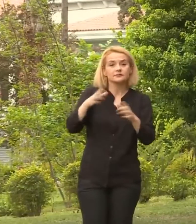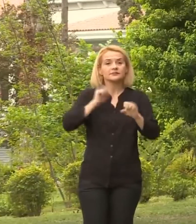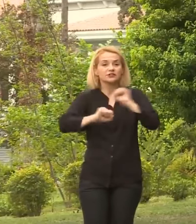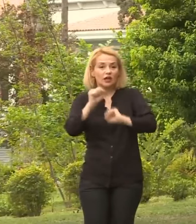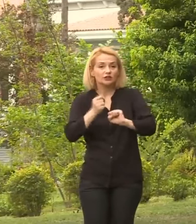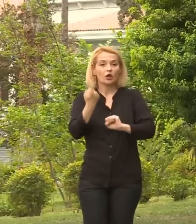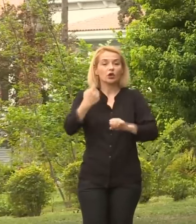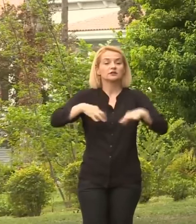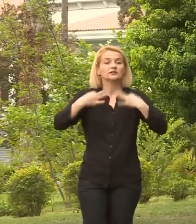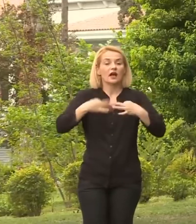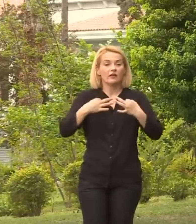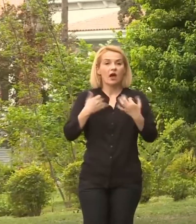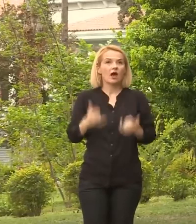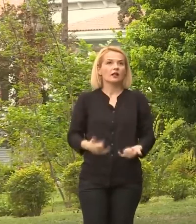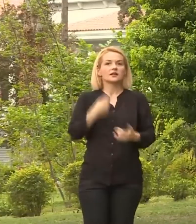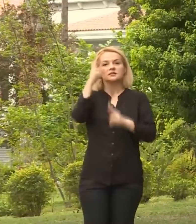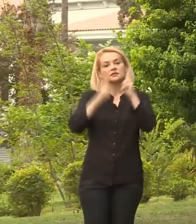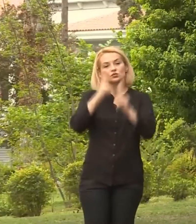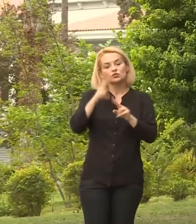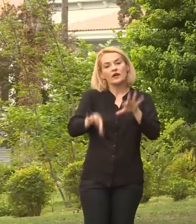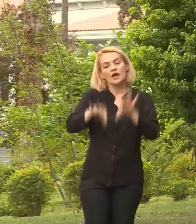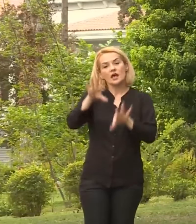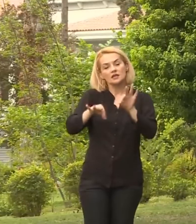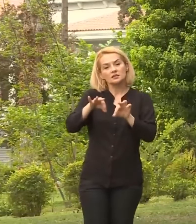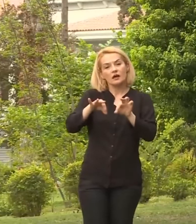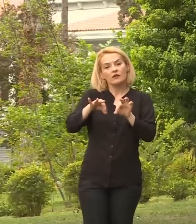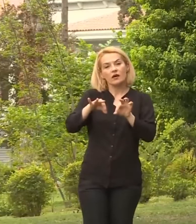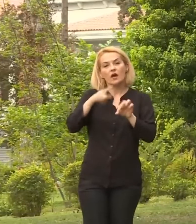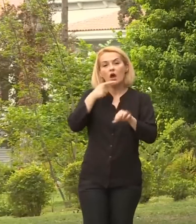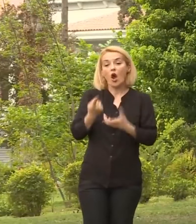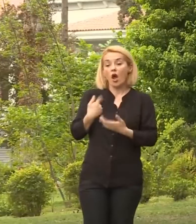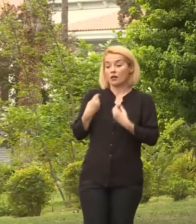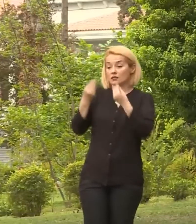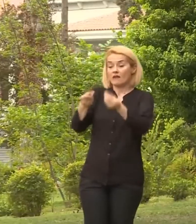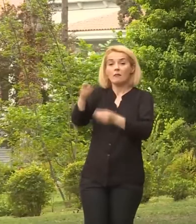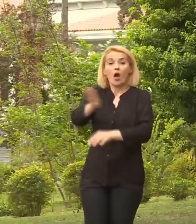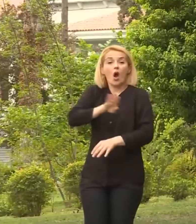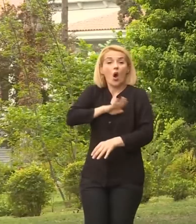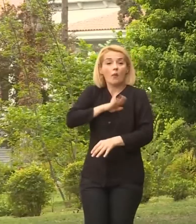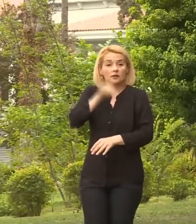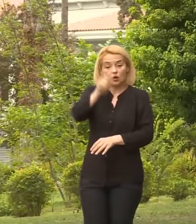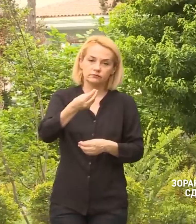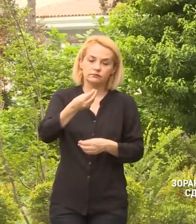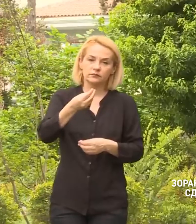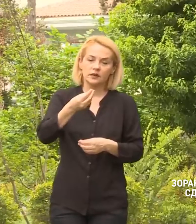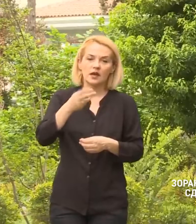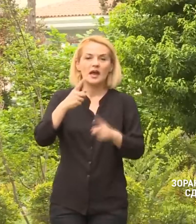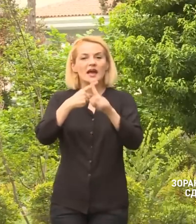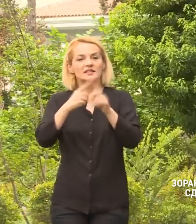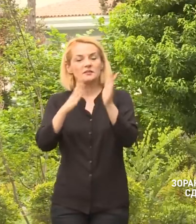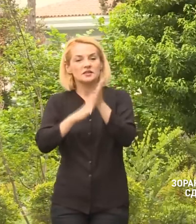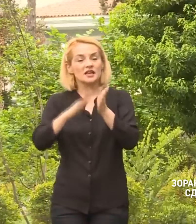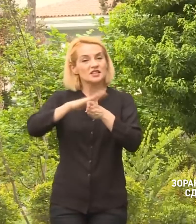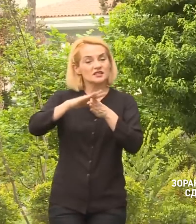зборуваме за избори кои што би го ставиле во опасност и би го загрозиле здравјето на граѓаните. Христијан Мицковски